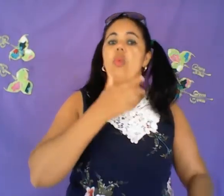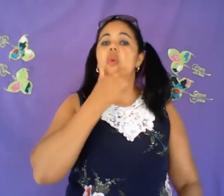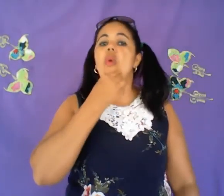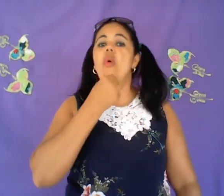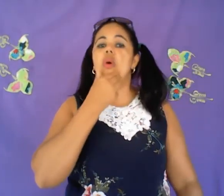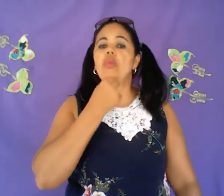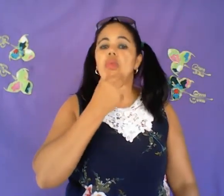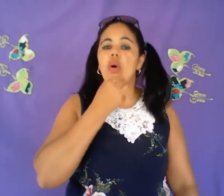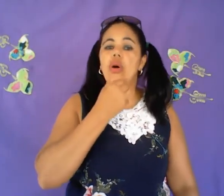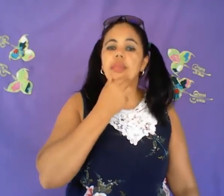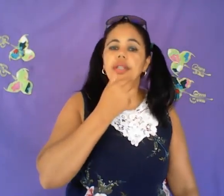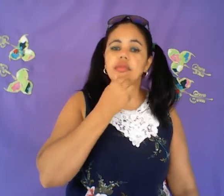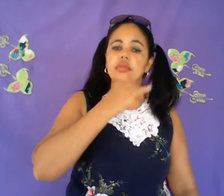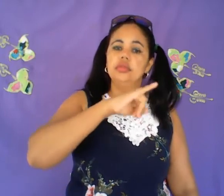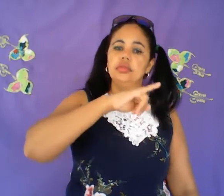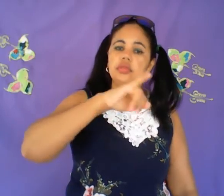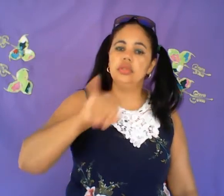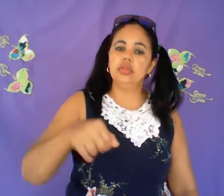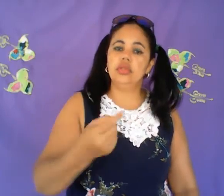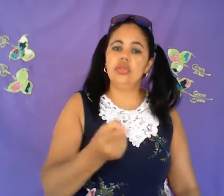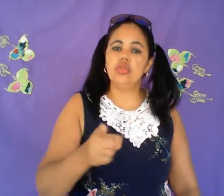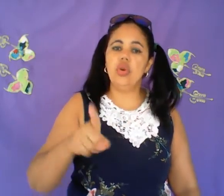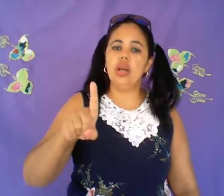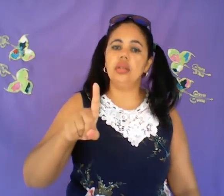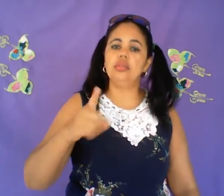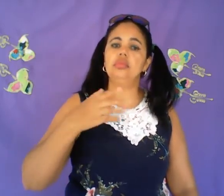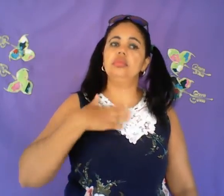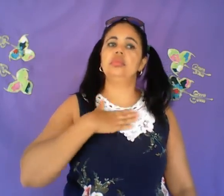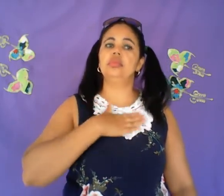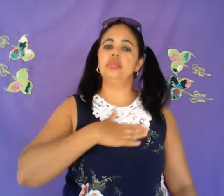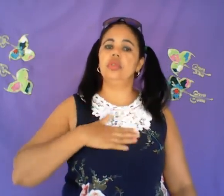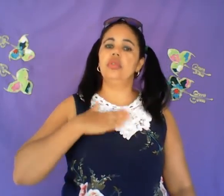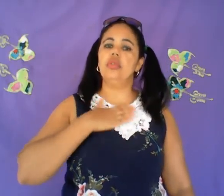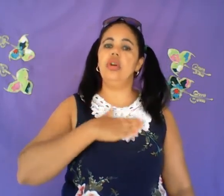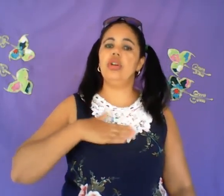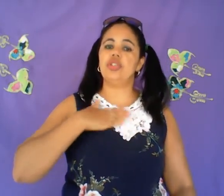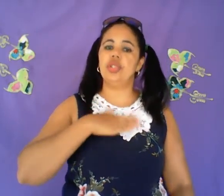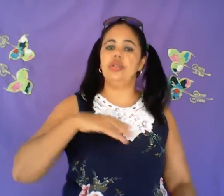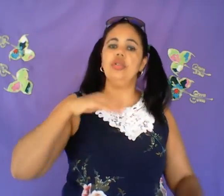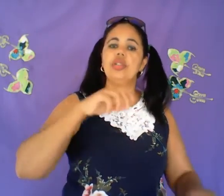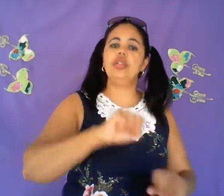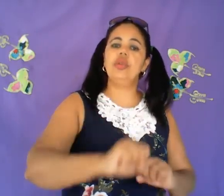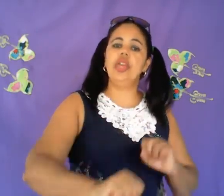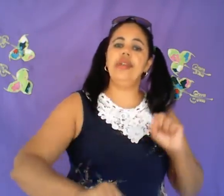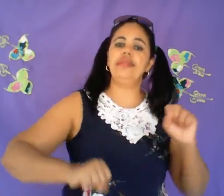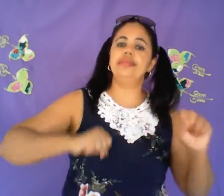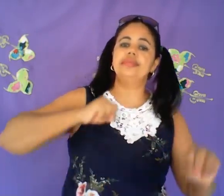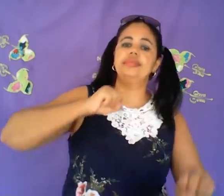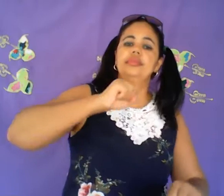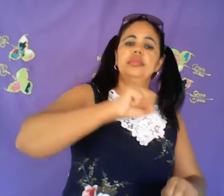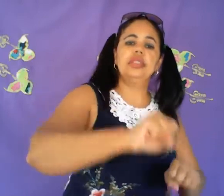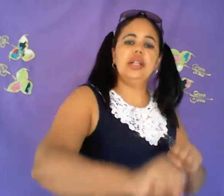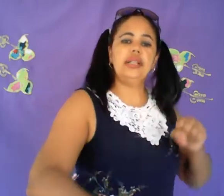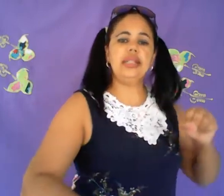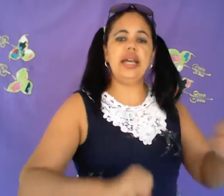O homem, João, gosta. Gosta do quê? Andar de